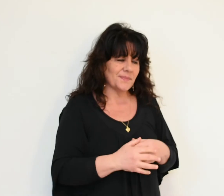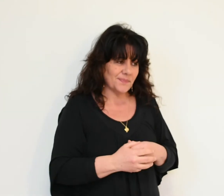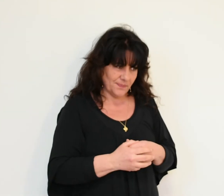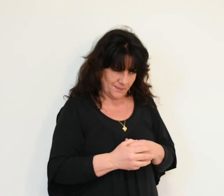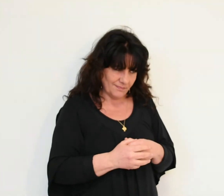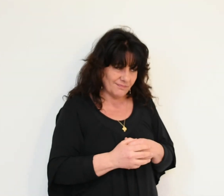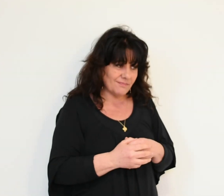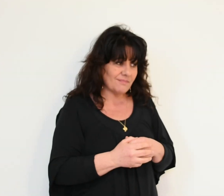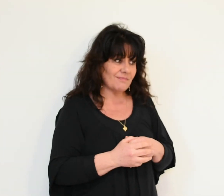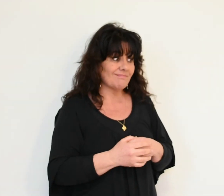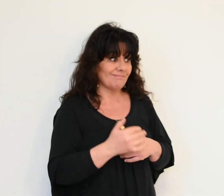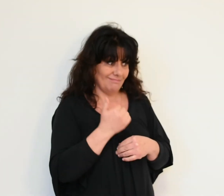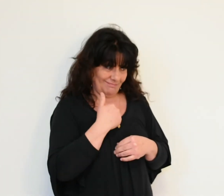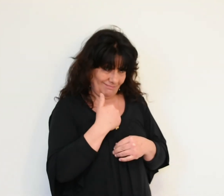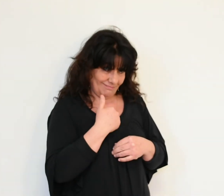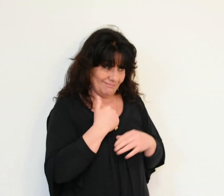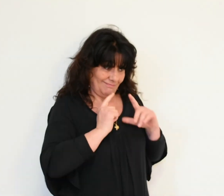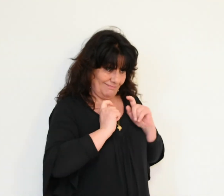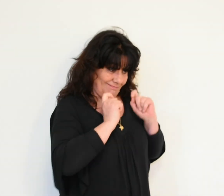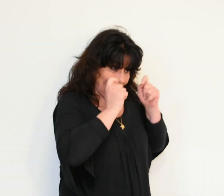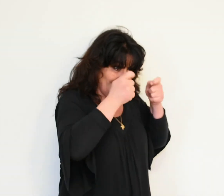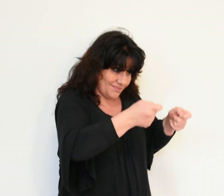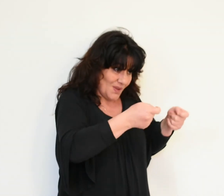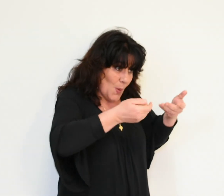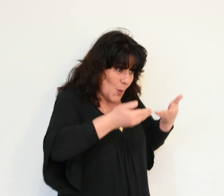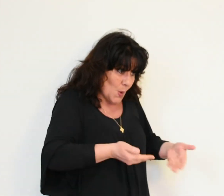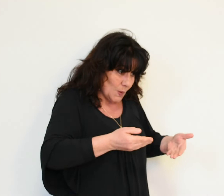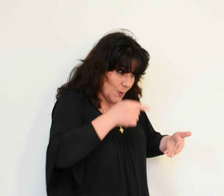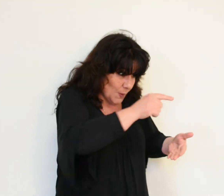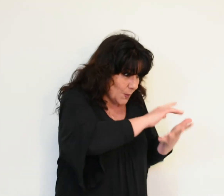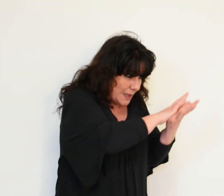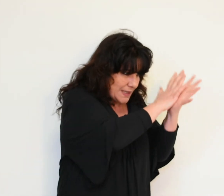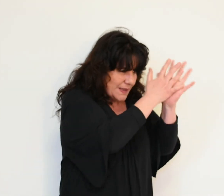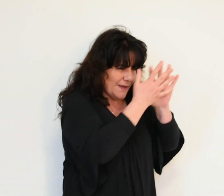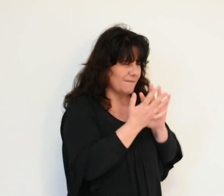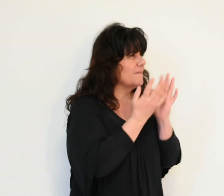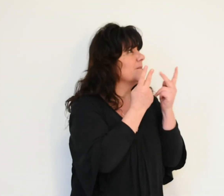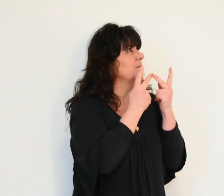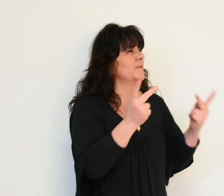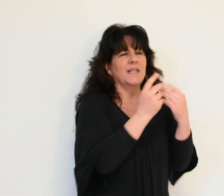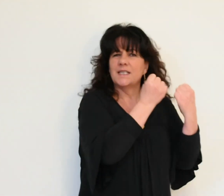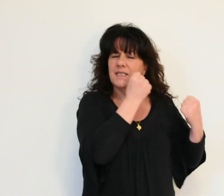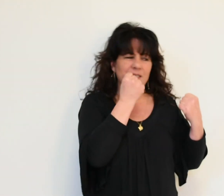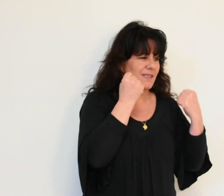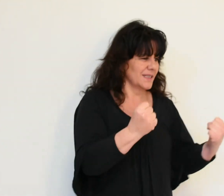Moi, je fais de toi aujourd'hui une ville fortifiée, une colonne de